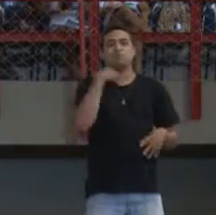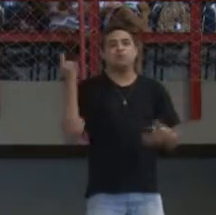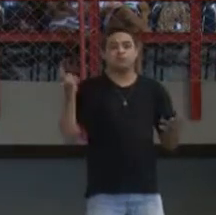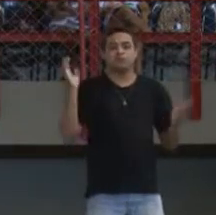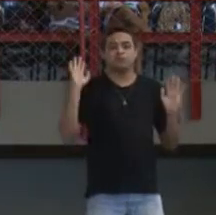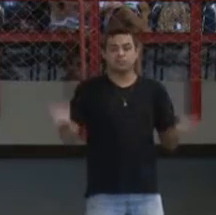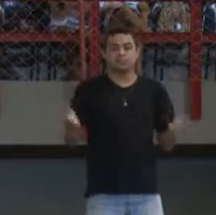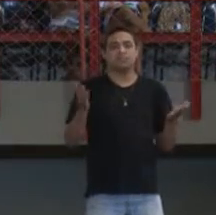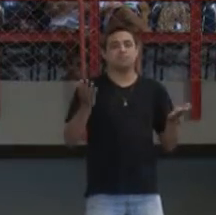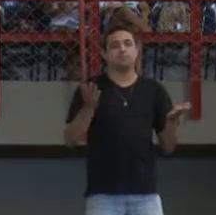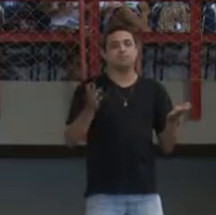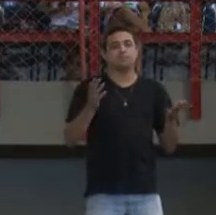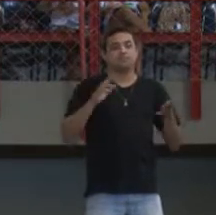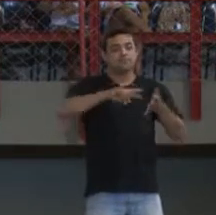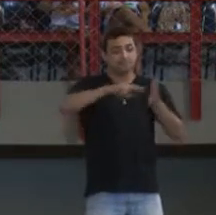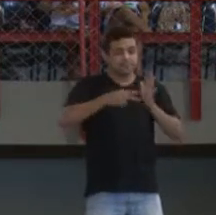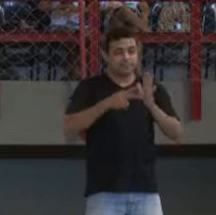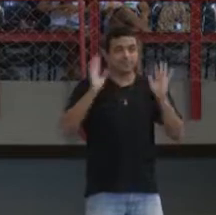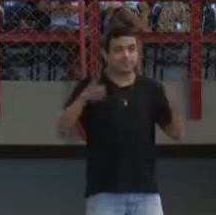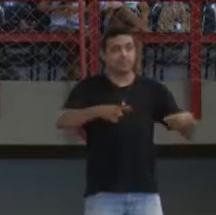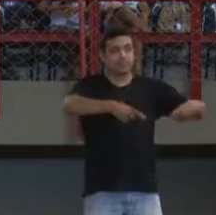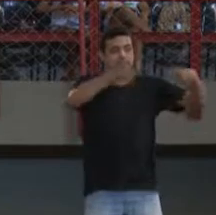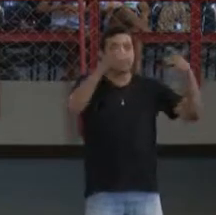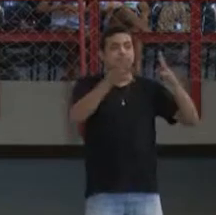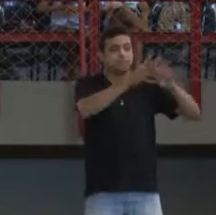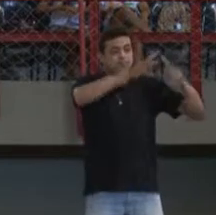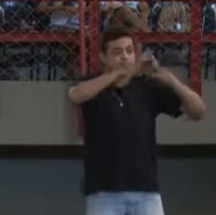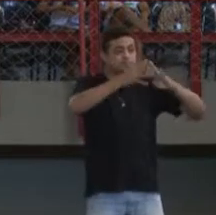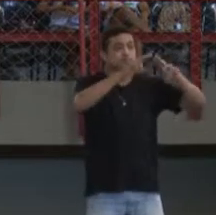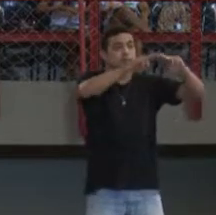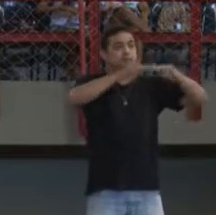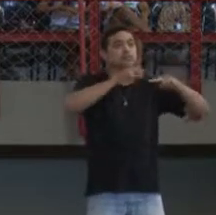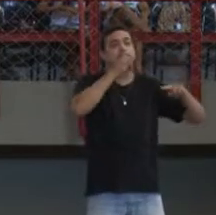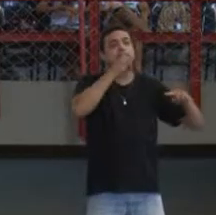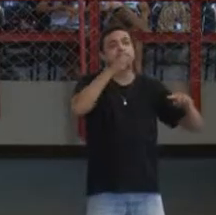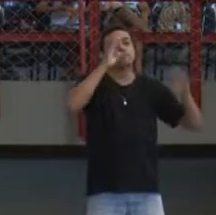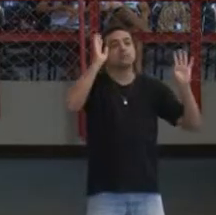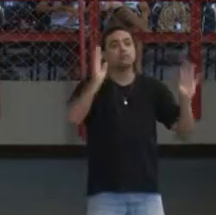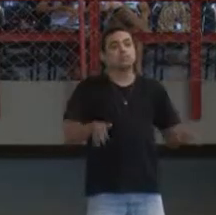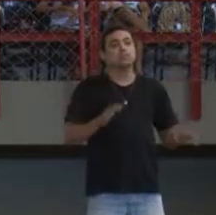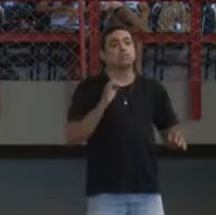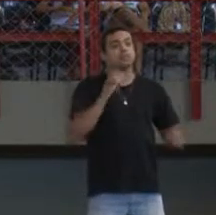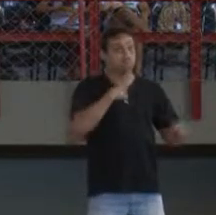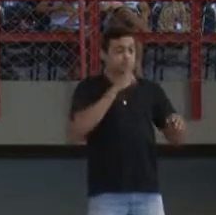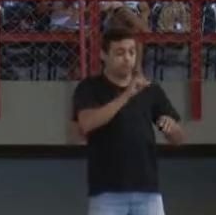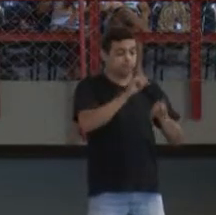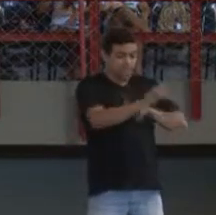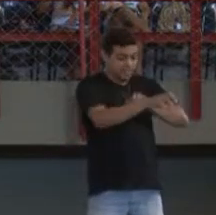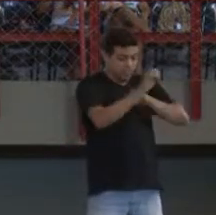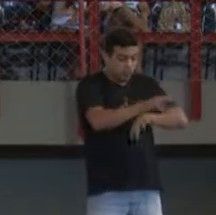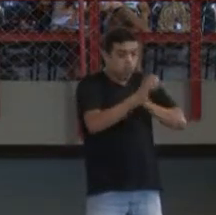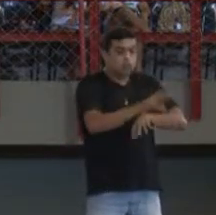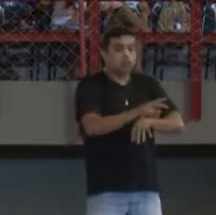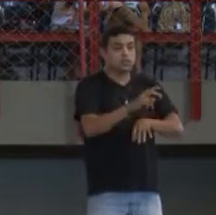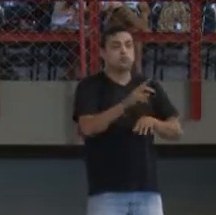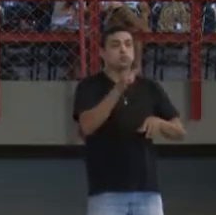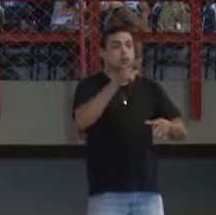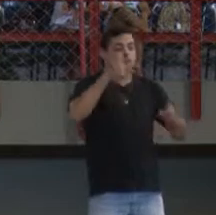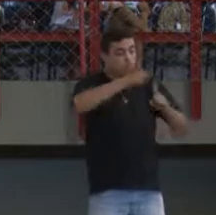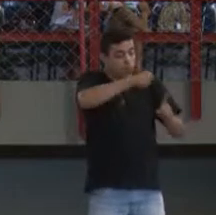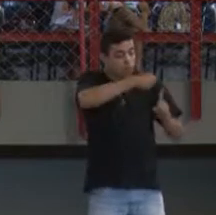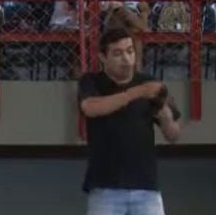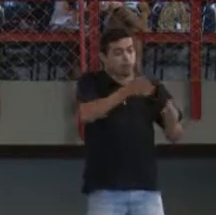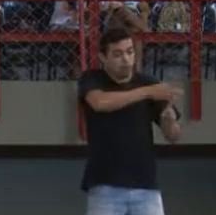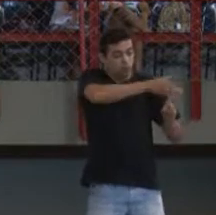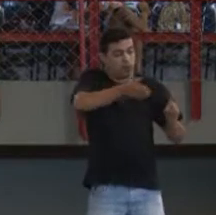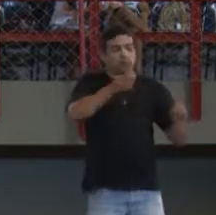na guerra. Tá certo? Não tem sentido. Eles vão passar por uma educação rígida. Não é porrada,